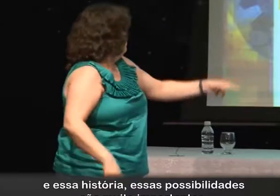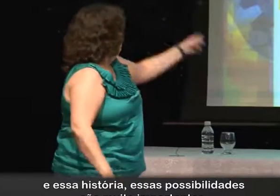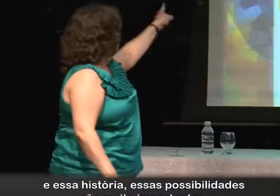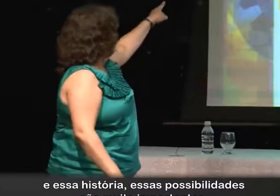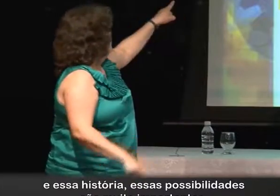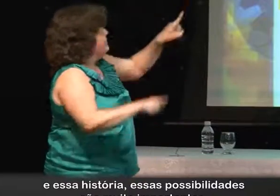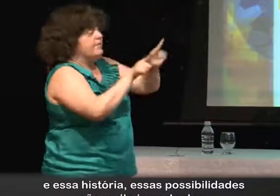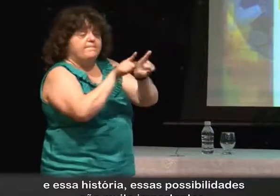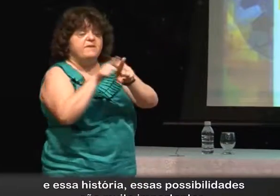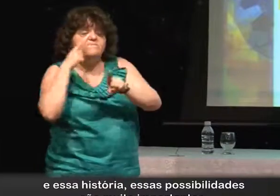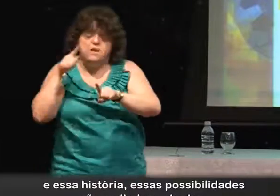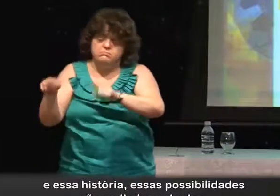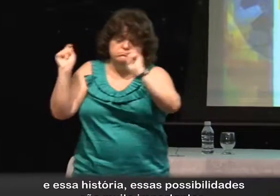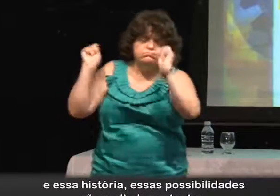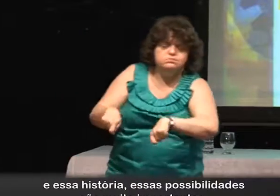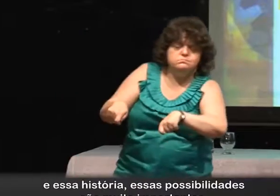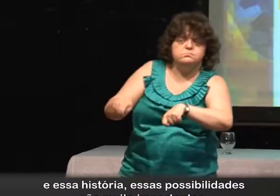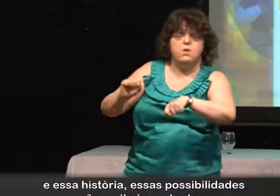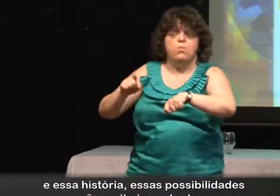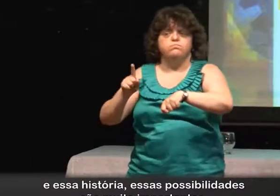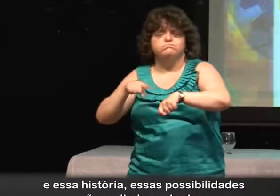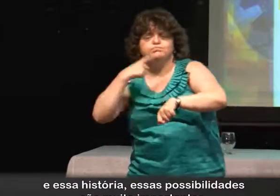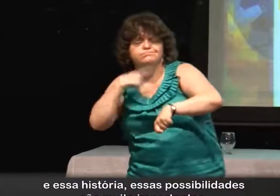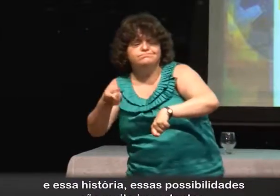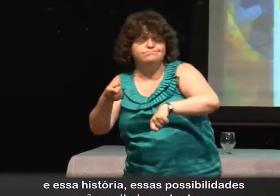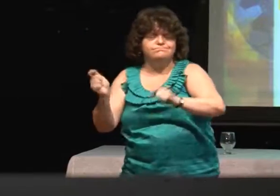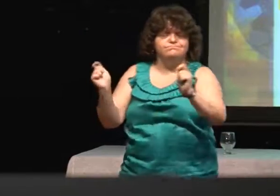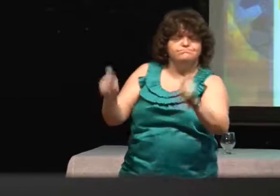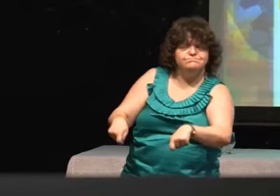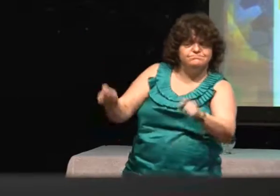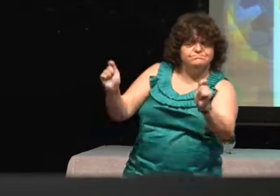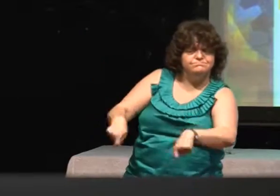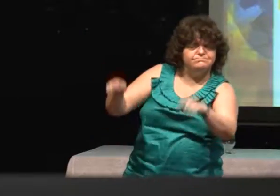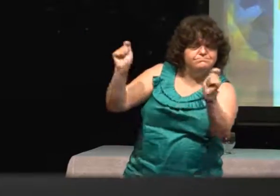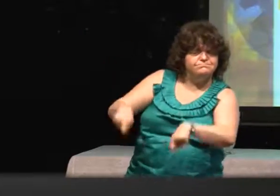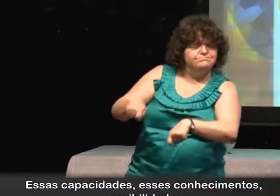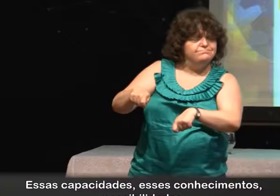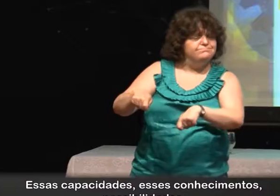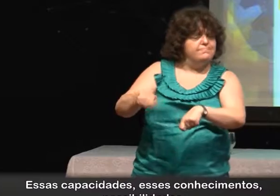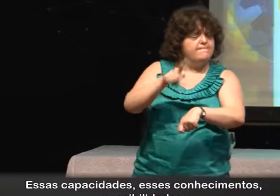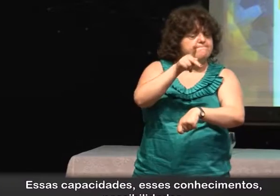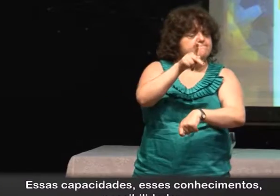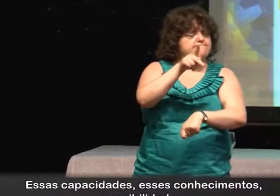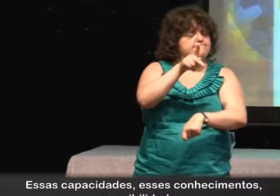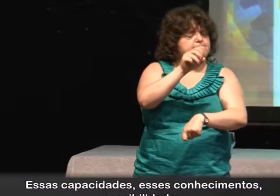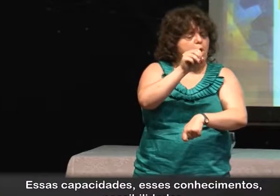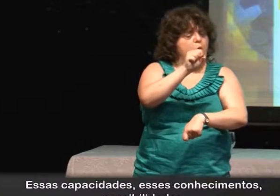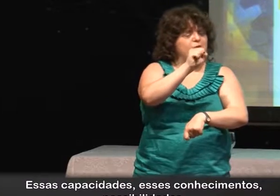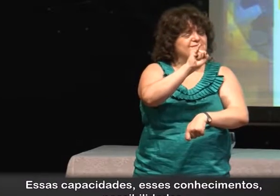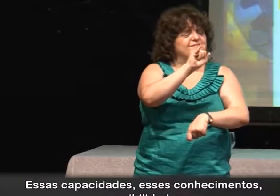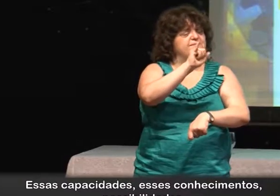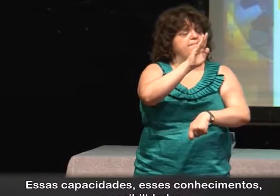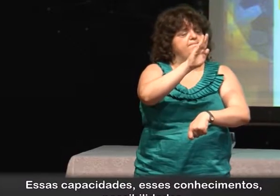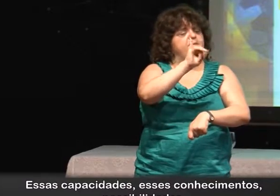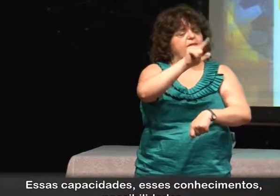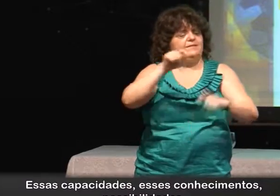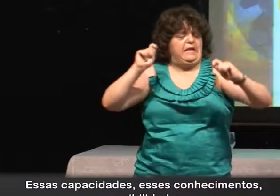dele, essas possibilidades são muito importantes. Essas capacidades, esses conhecimentos, essas